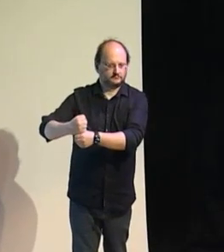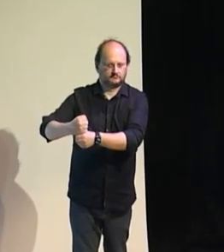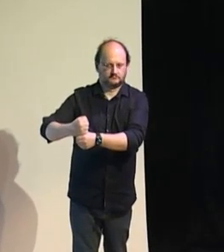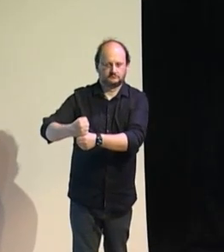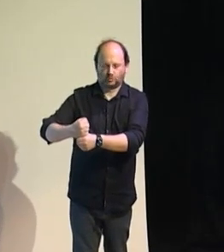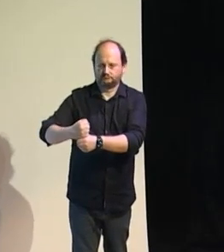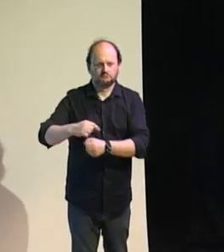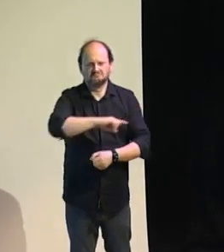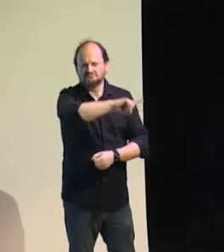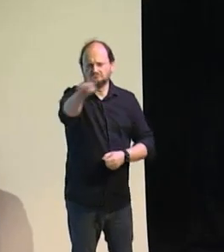travailler, celui-là.